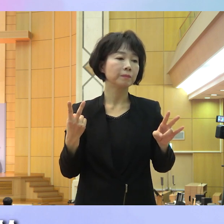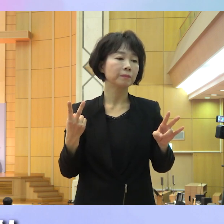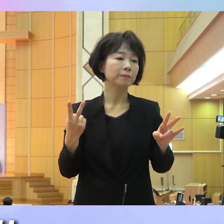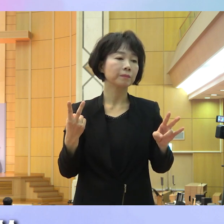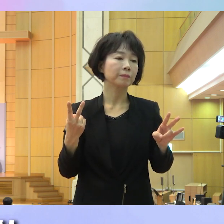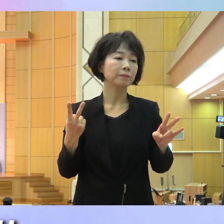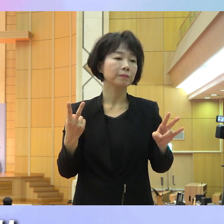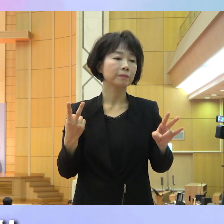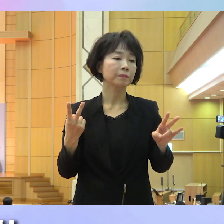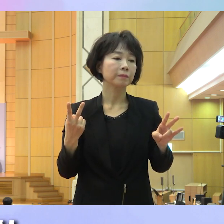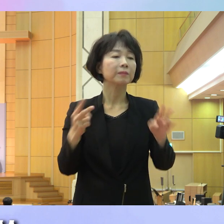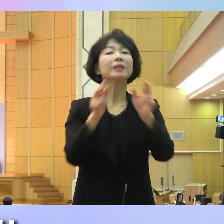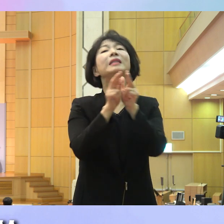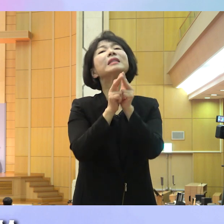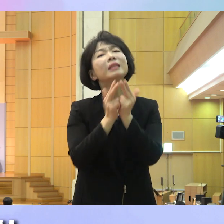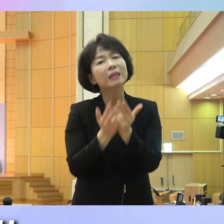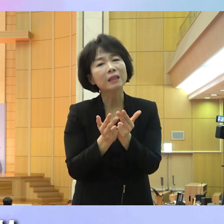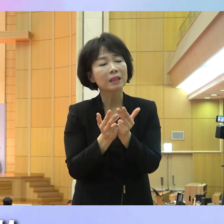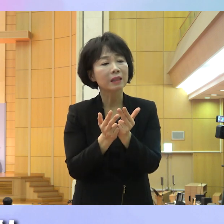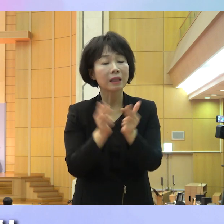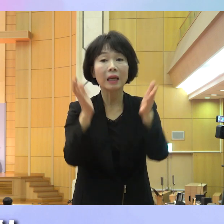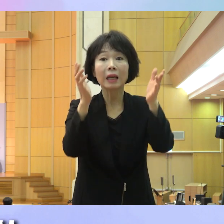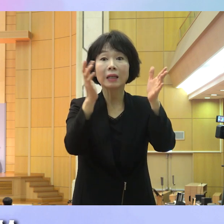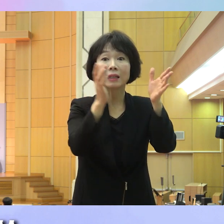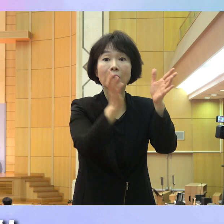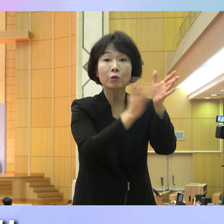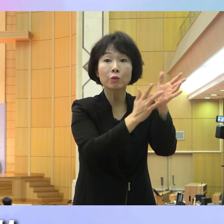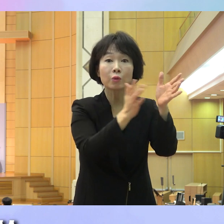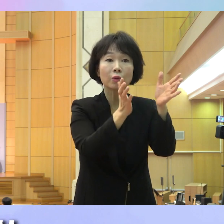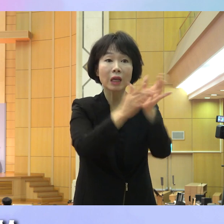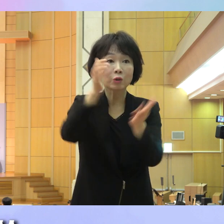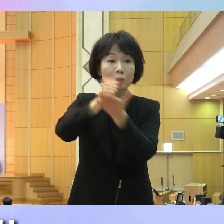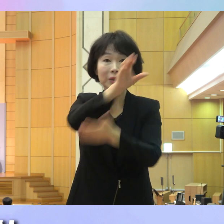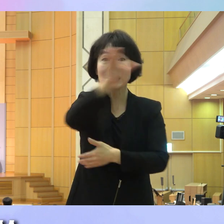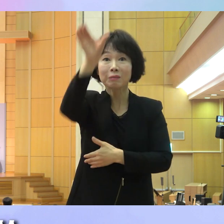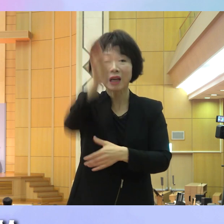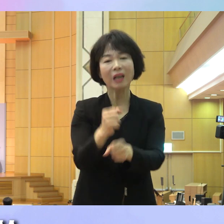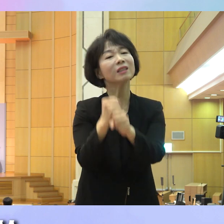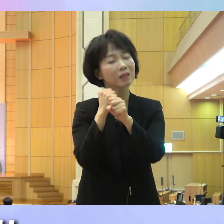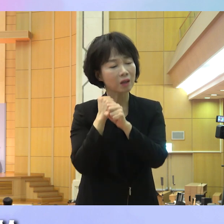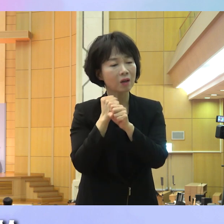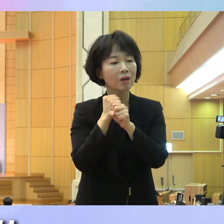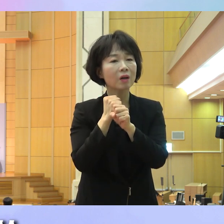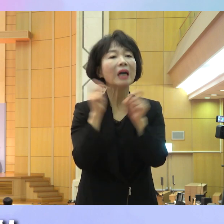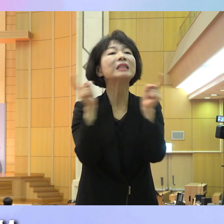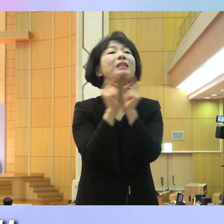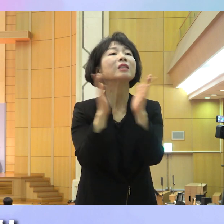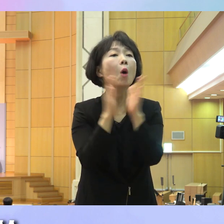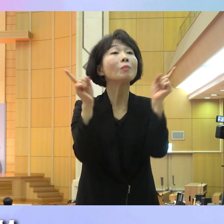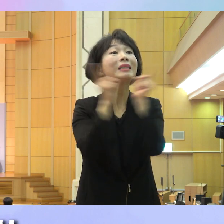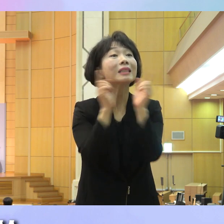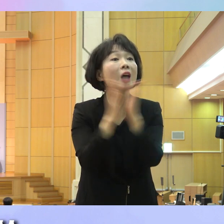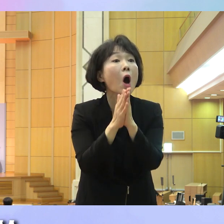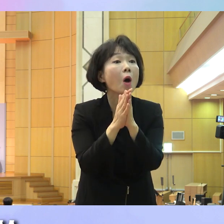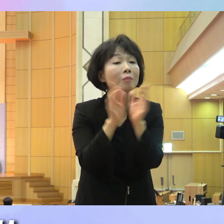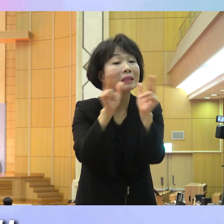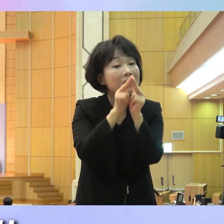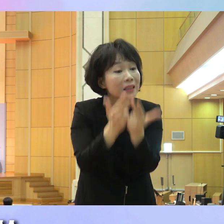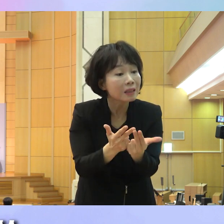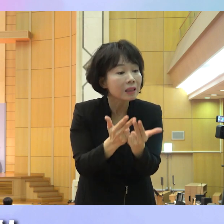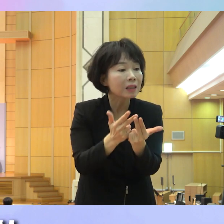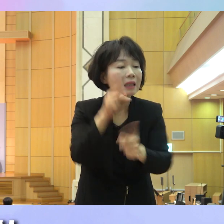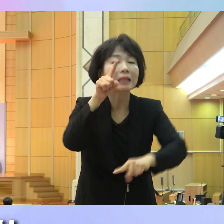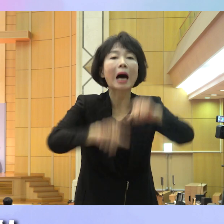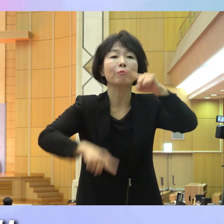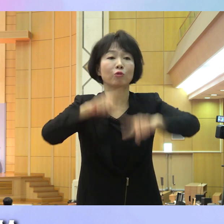여기는 예수님이 십자가 지신 내용이에요. 친히 나무에 달려, 이 말은 나무